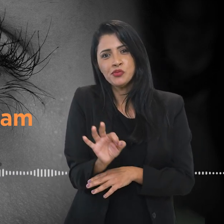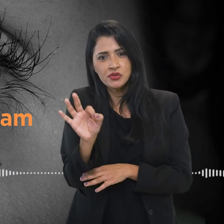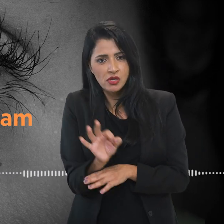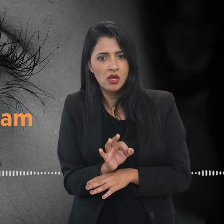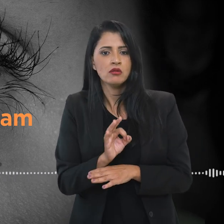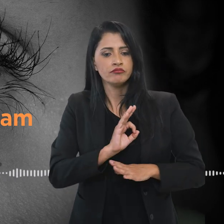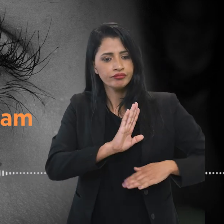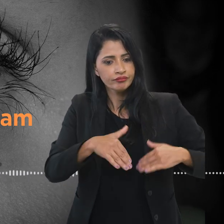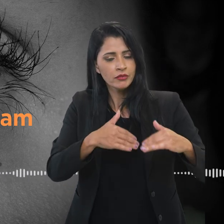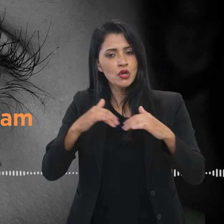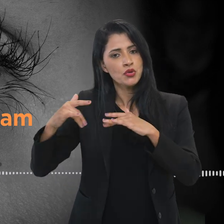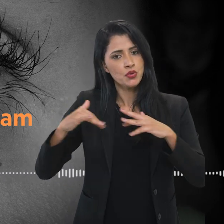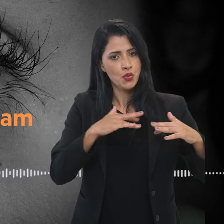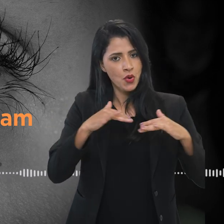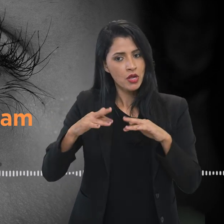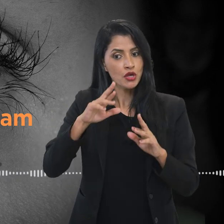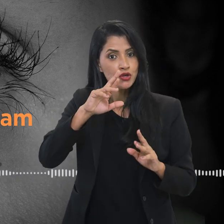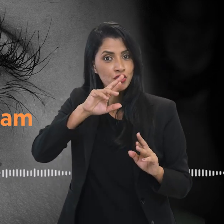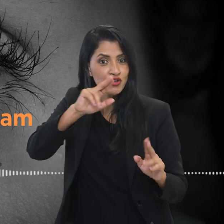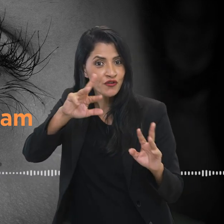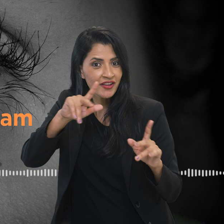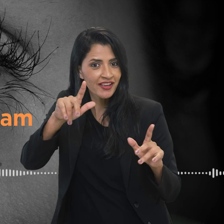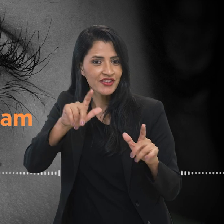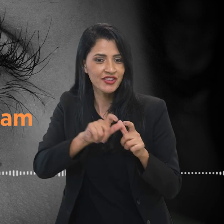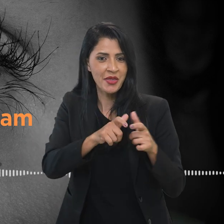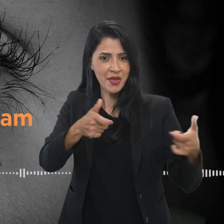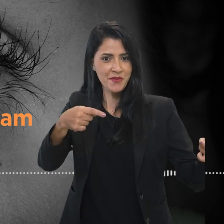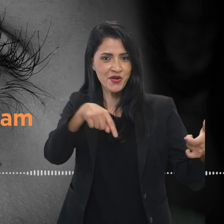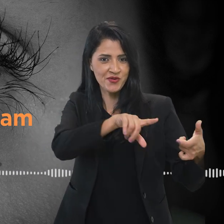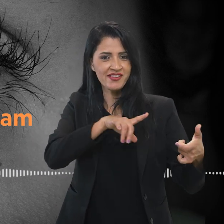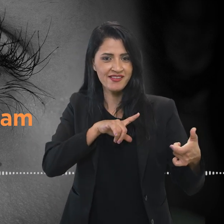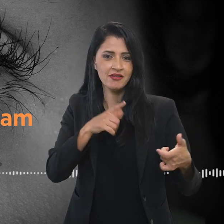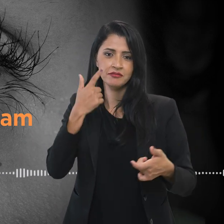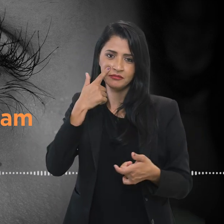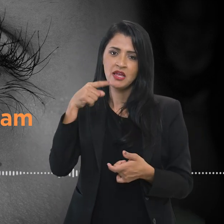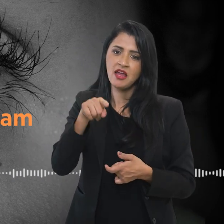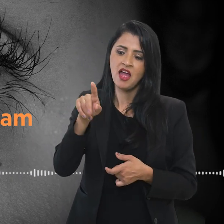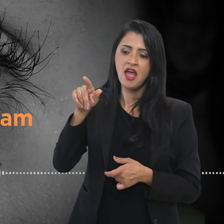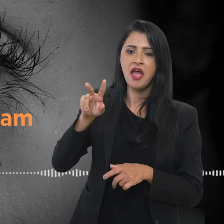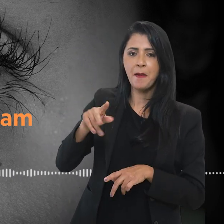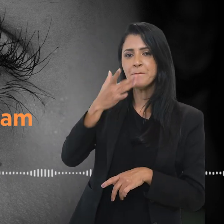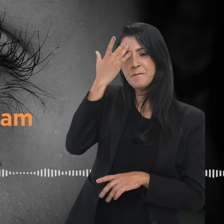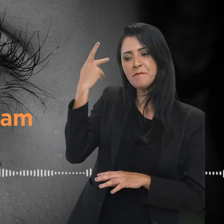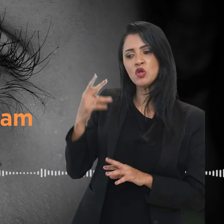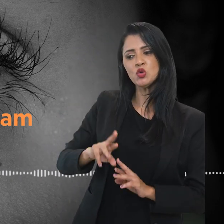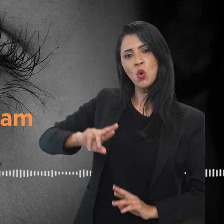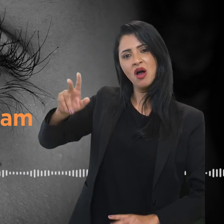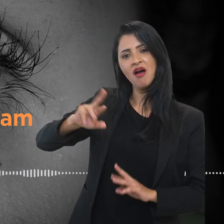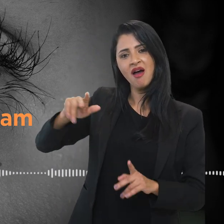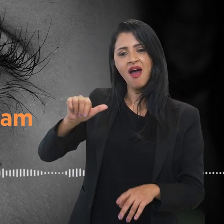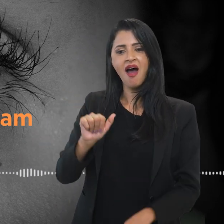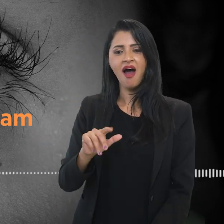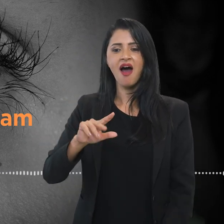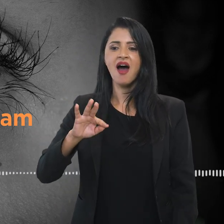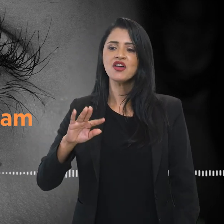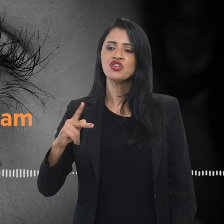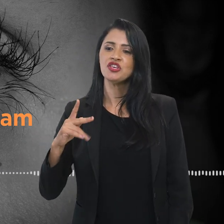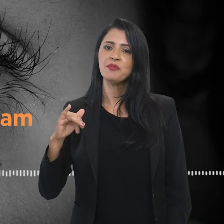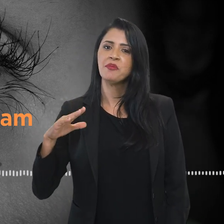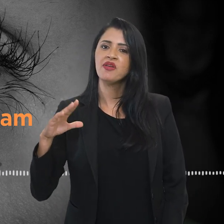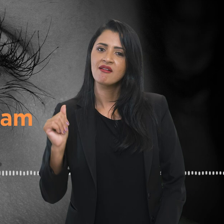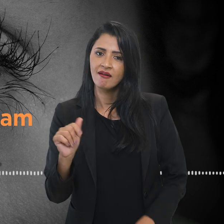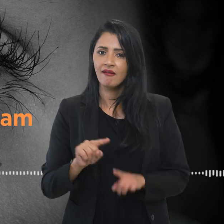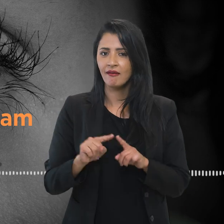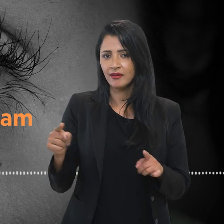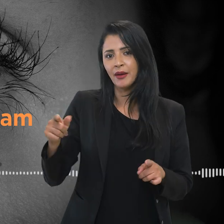entre 15% e 20%, que compartilha de um desenvolvimento neurológico diferente da maioria em alguns aspectos, são vistas como